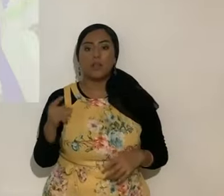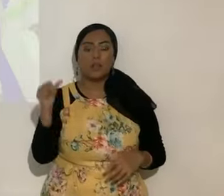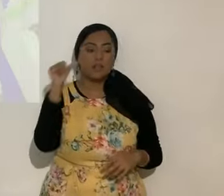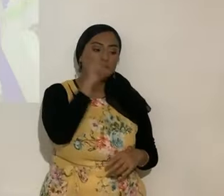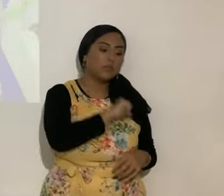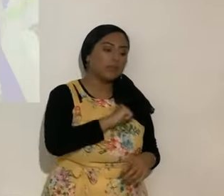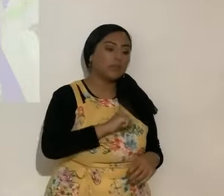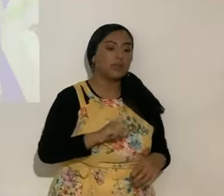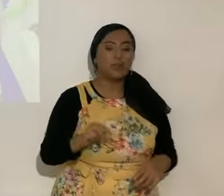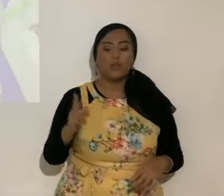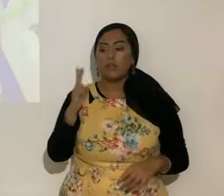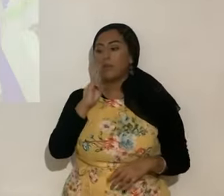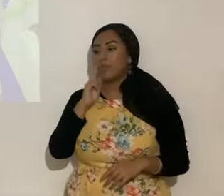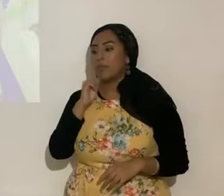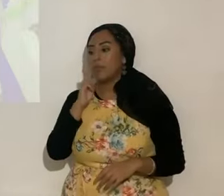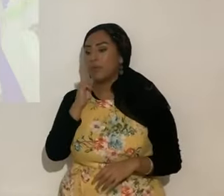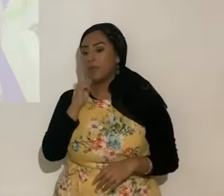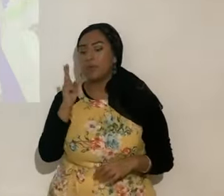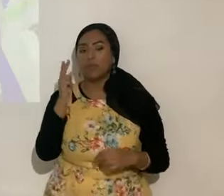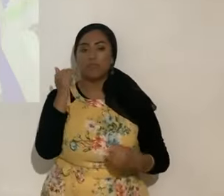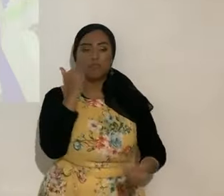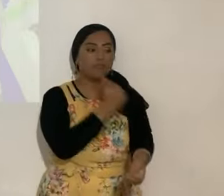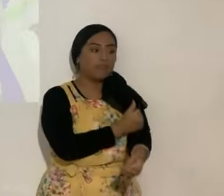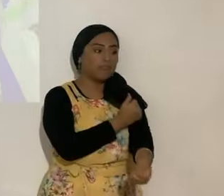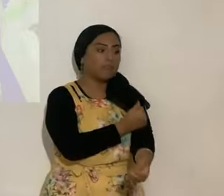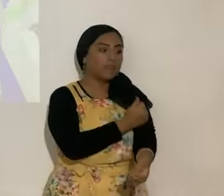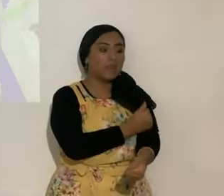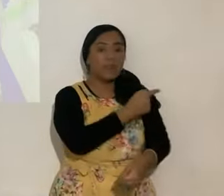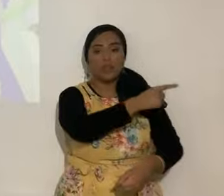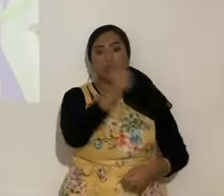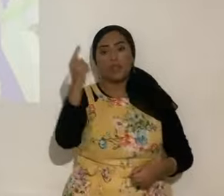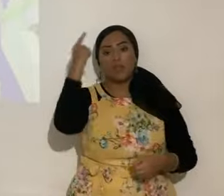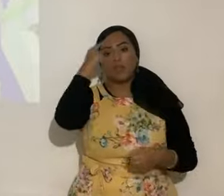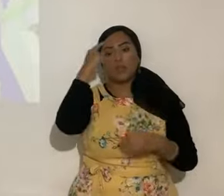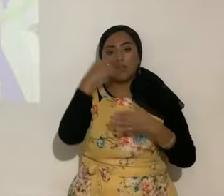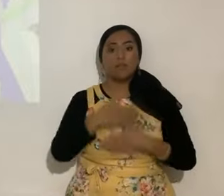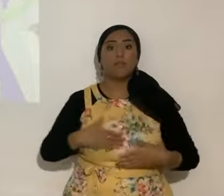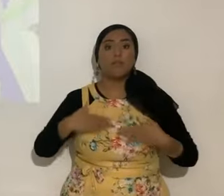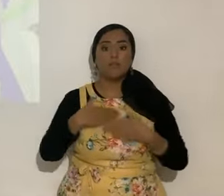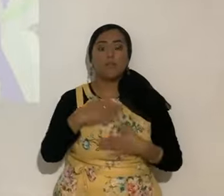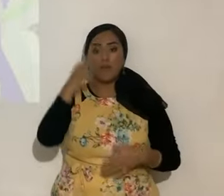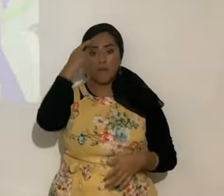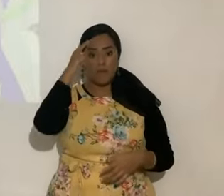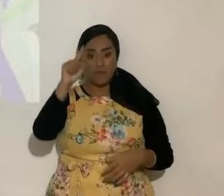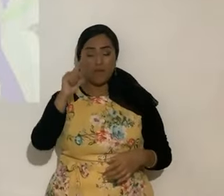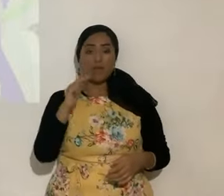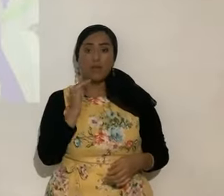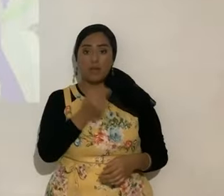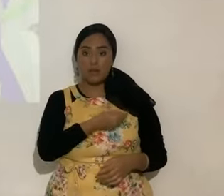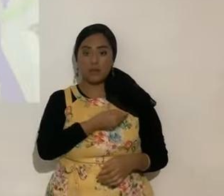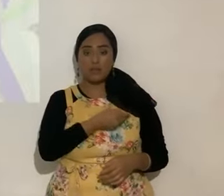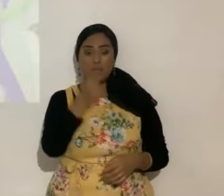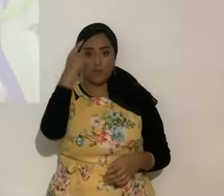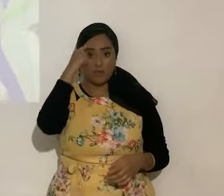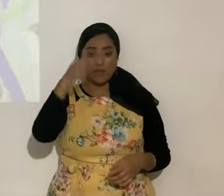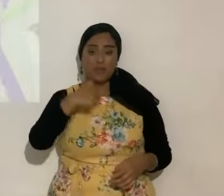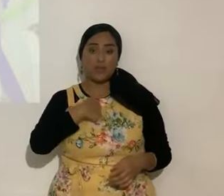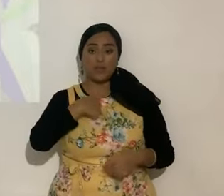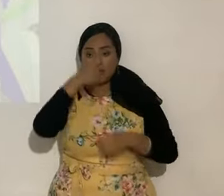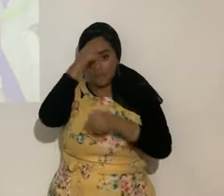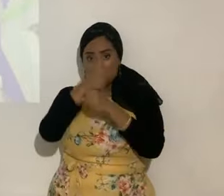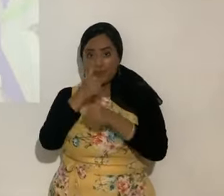fuma, se droga, etc., para ellos es placer, para nosotros, al menos para mí, para